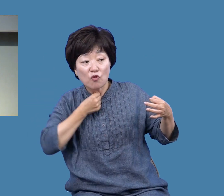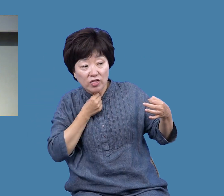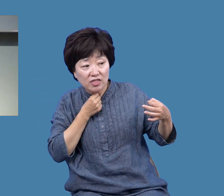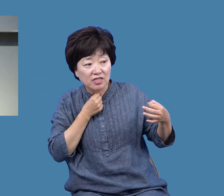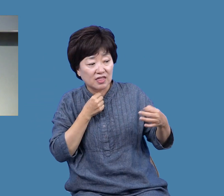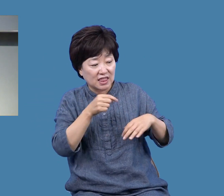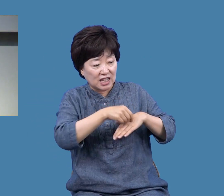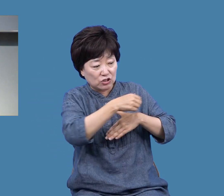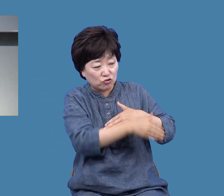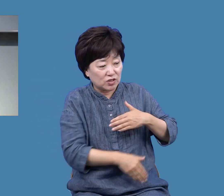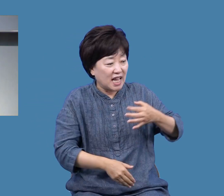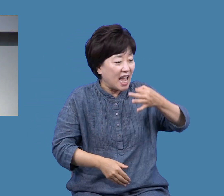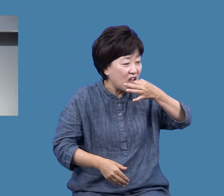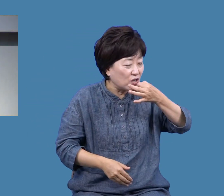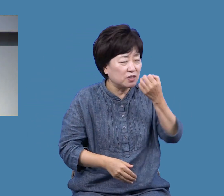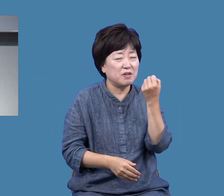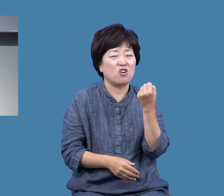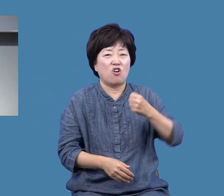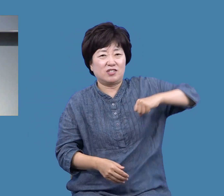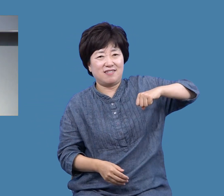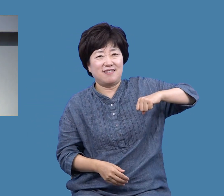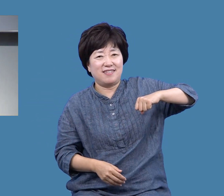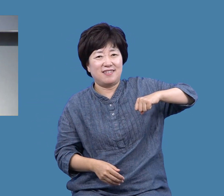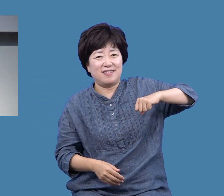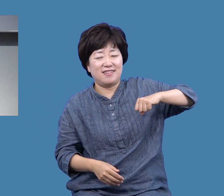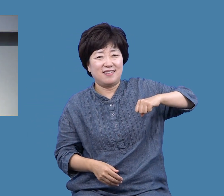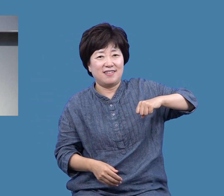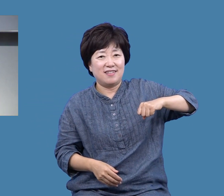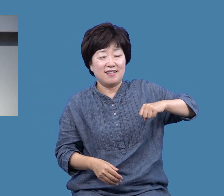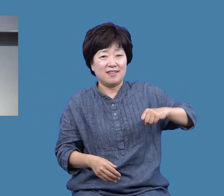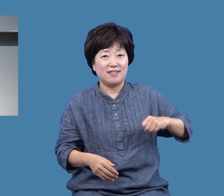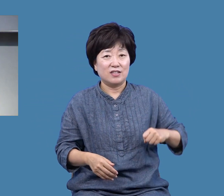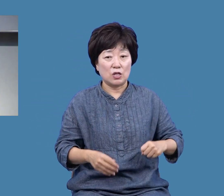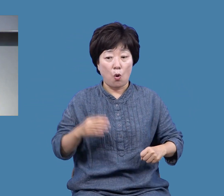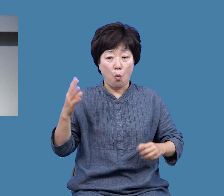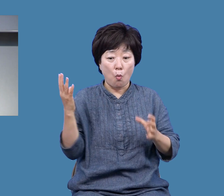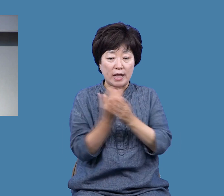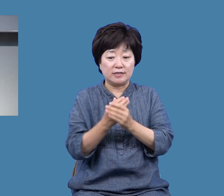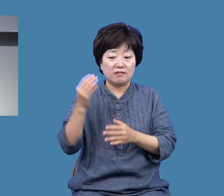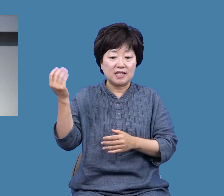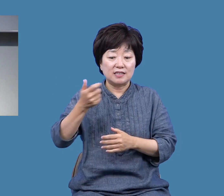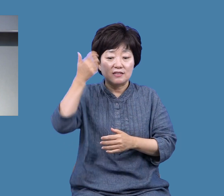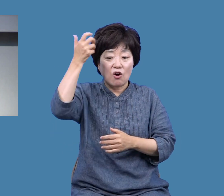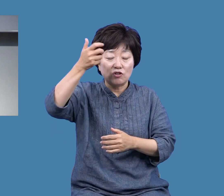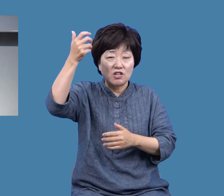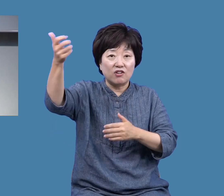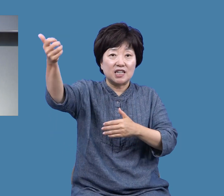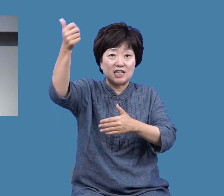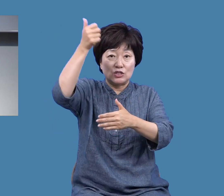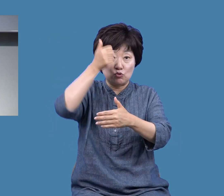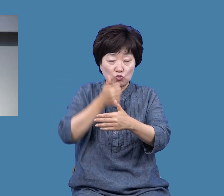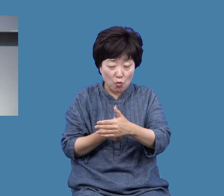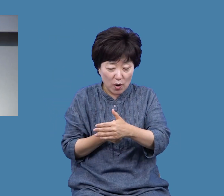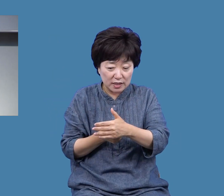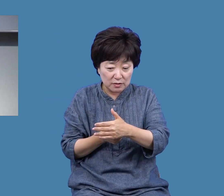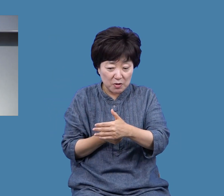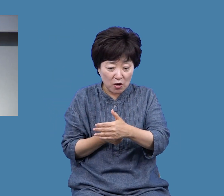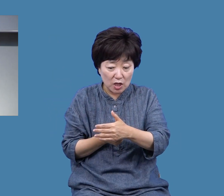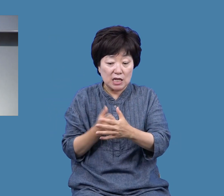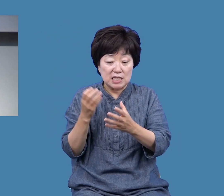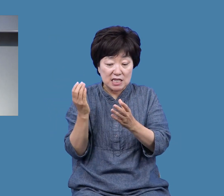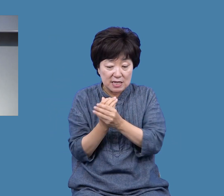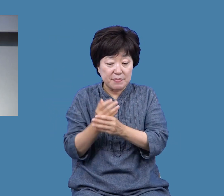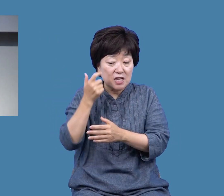거스른대요. 그러니까 이 얘기가 방금 얘기했던 그거예요. 완전한 성령께서 우리 안에 들어오시면 그 영은 이미